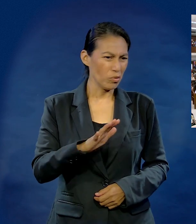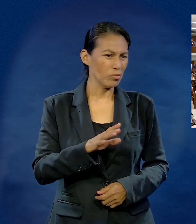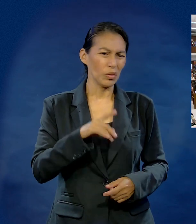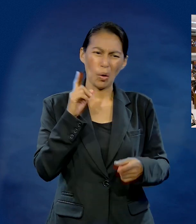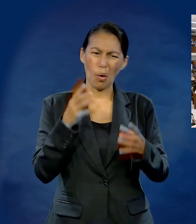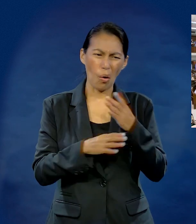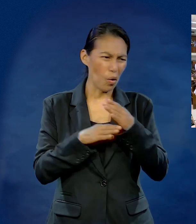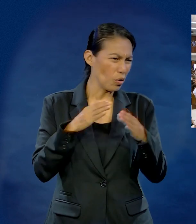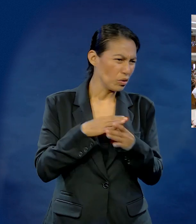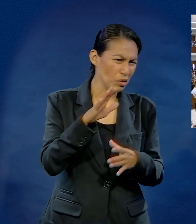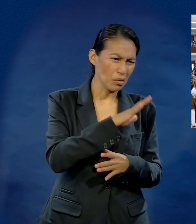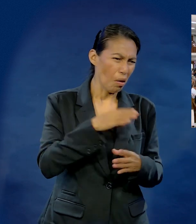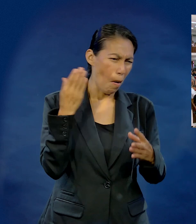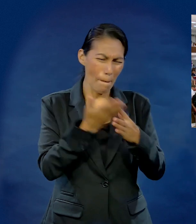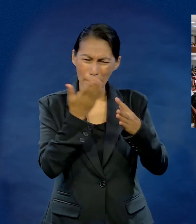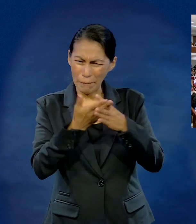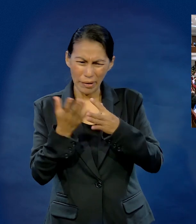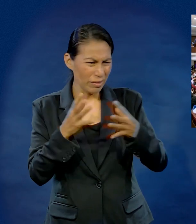brillante.